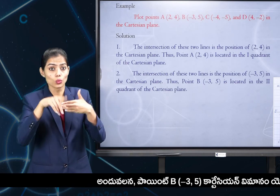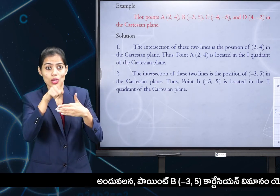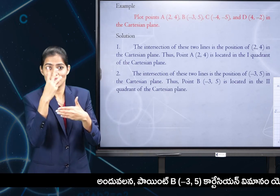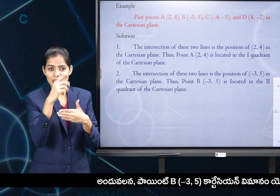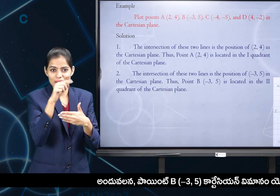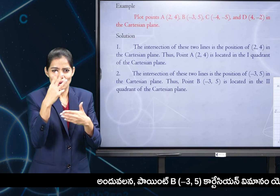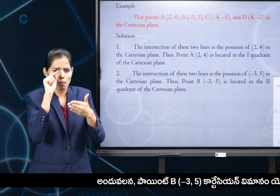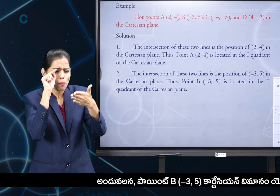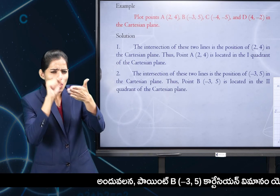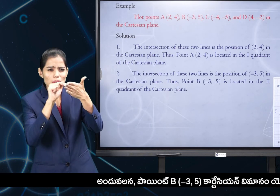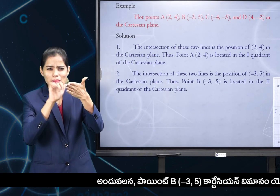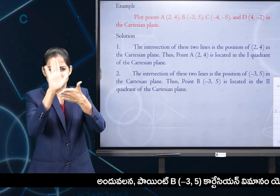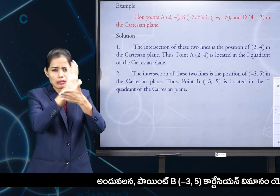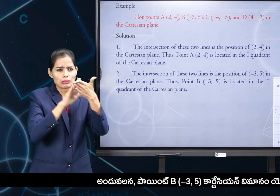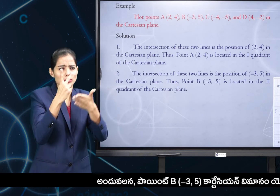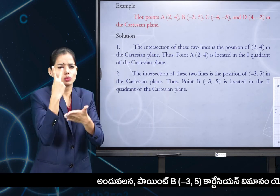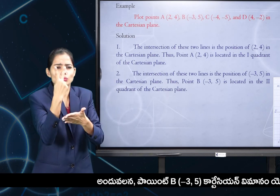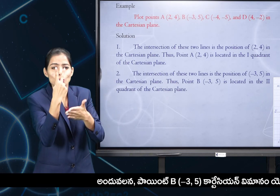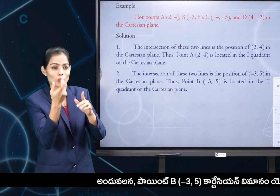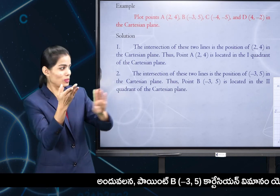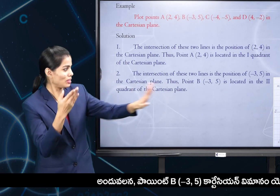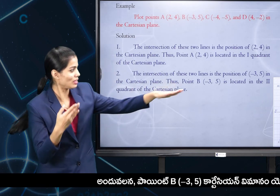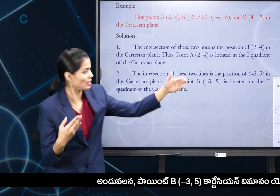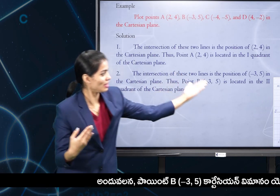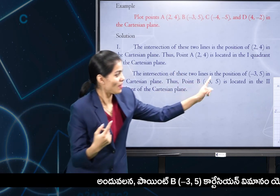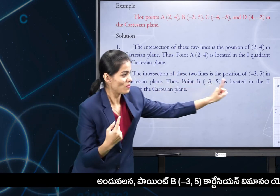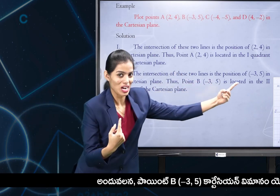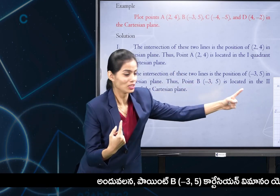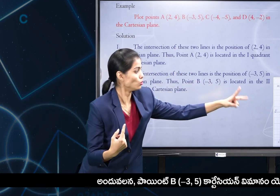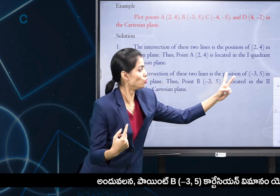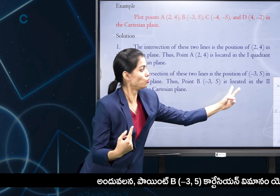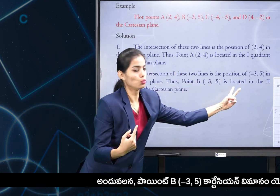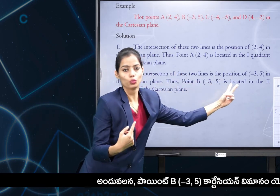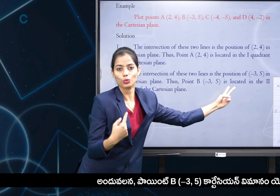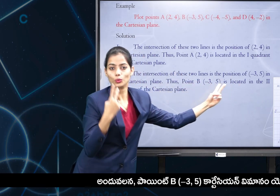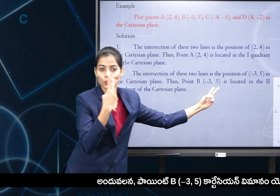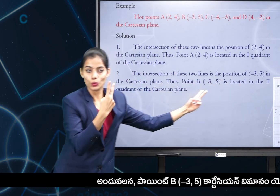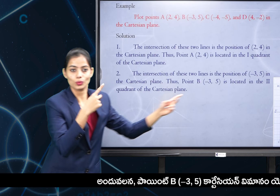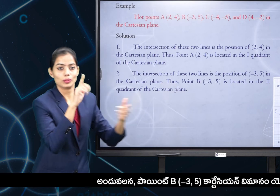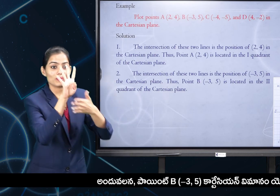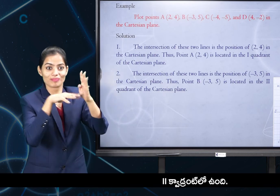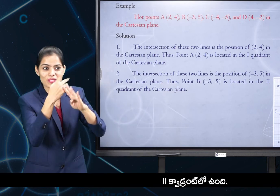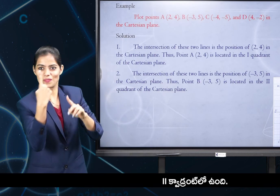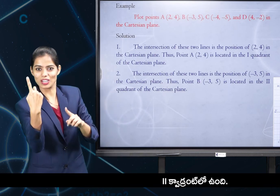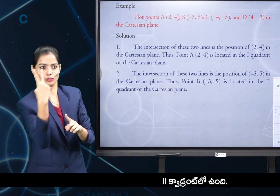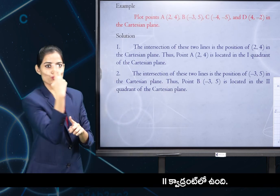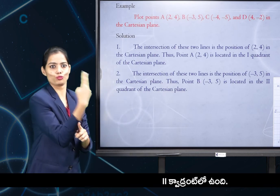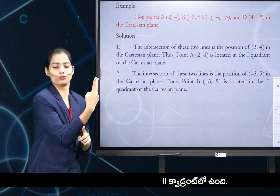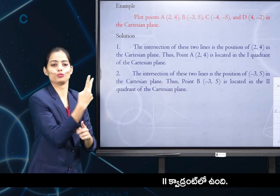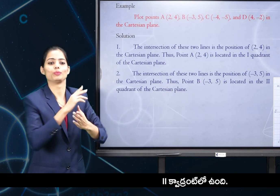అందువలన పాయింట్ B -3, 5 కార్టీసియన్ విమానం యొక్క 2 క్వాడ్రంట్లో